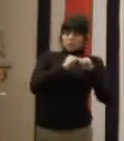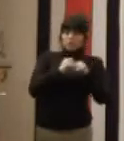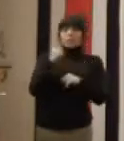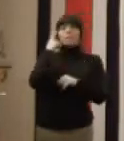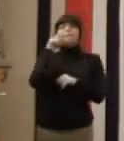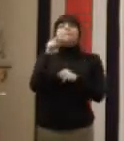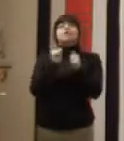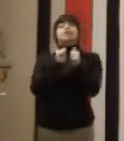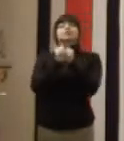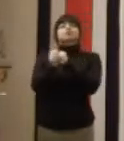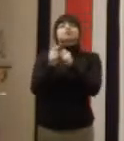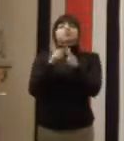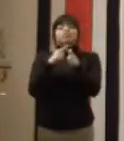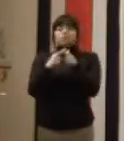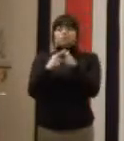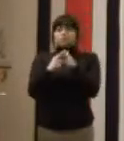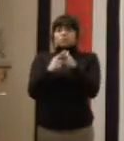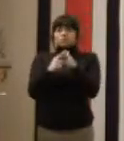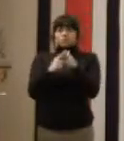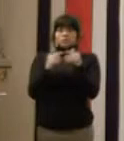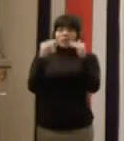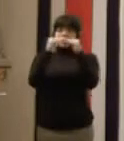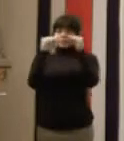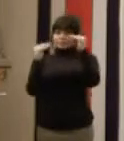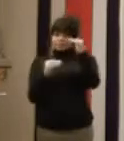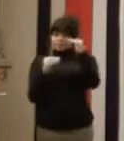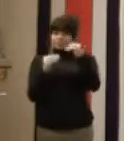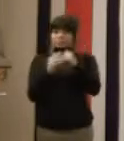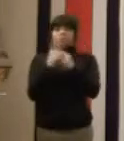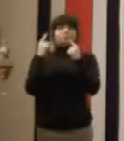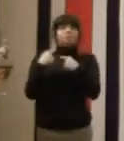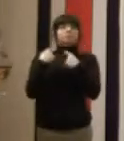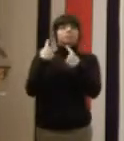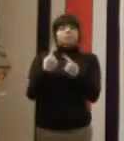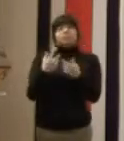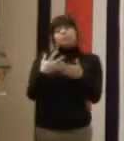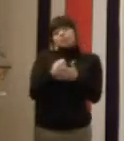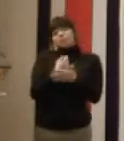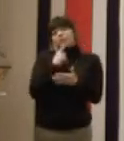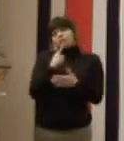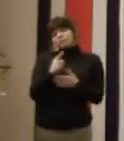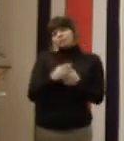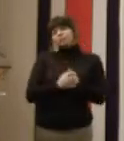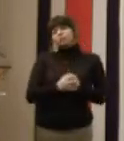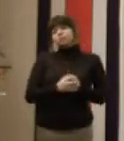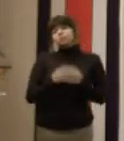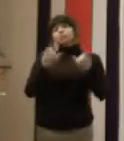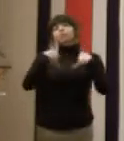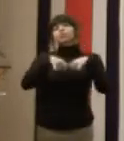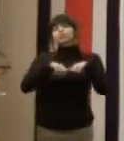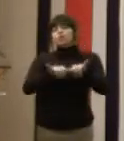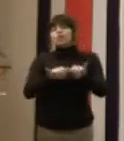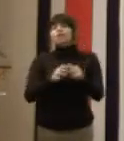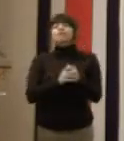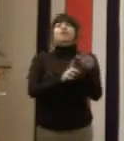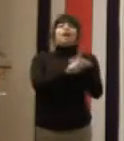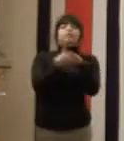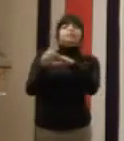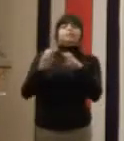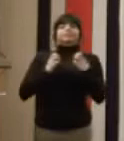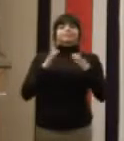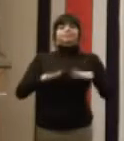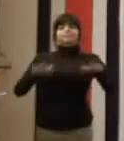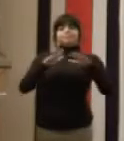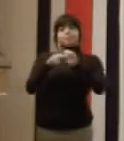para superar entonces las inequidades que lamentablemente todavía existen en